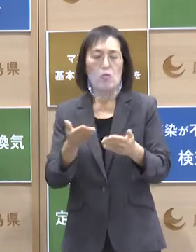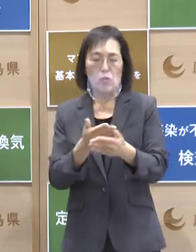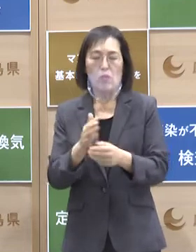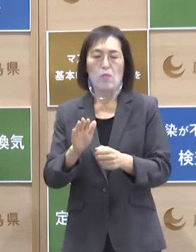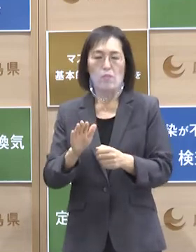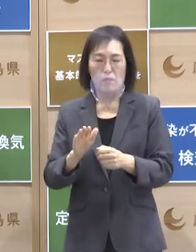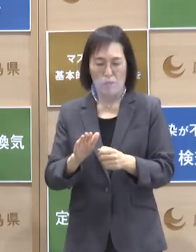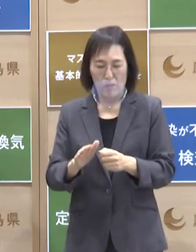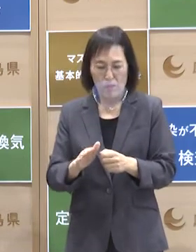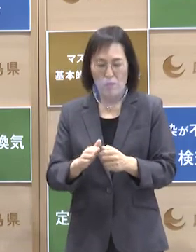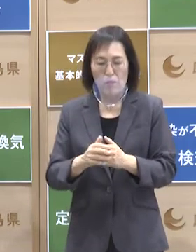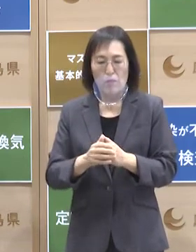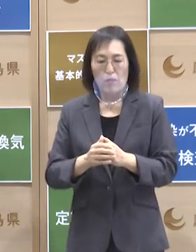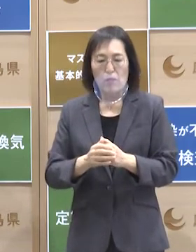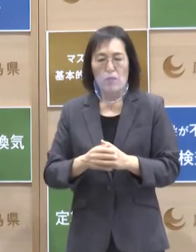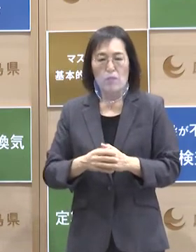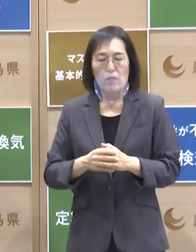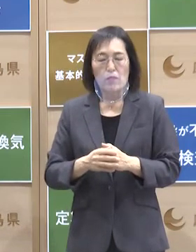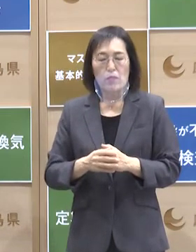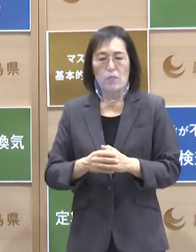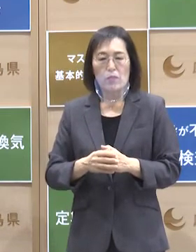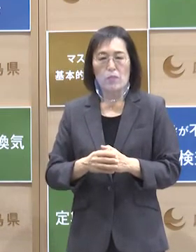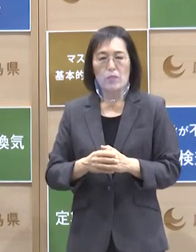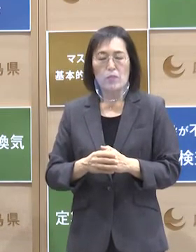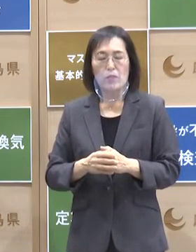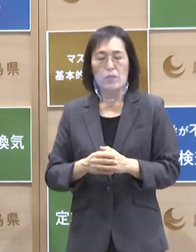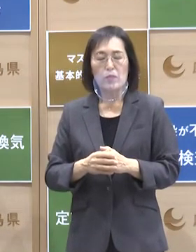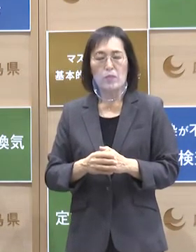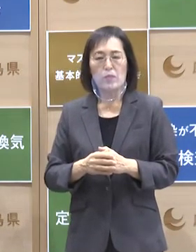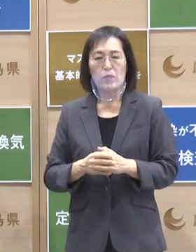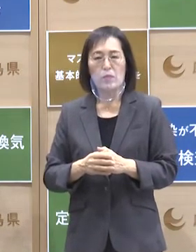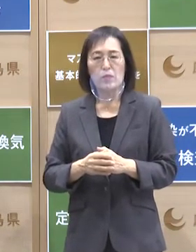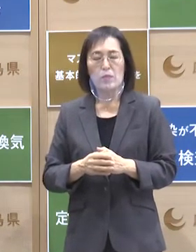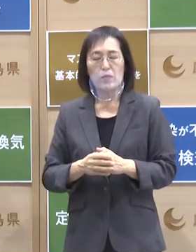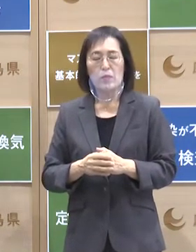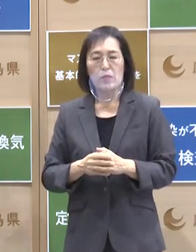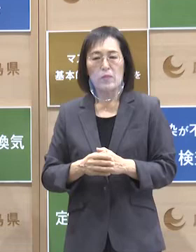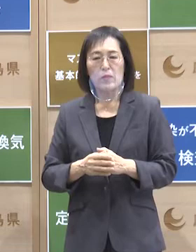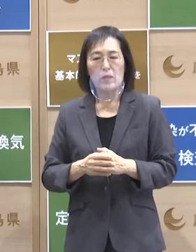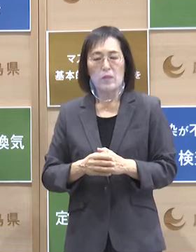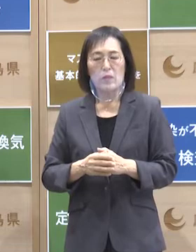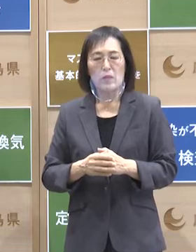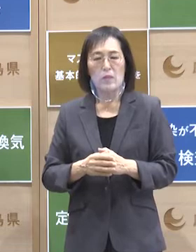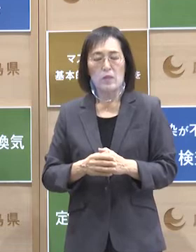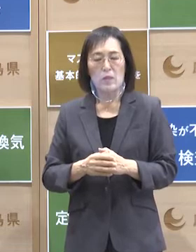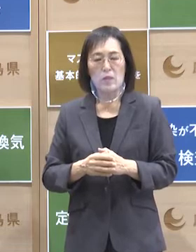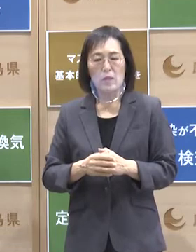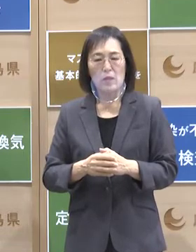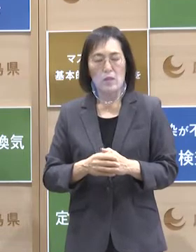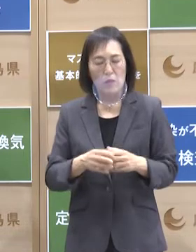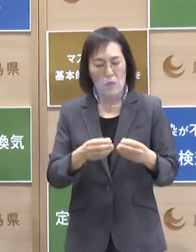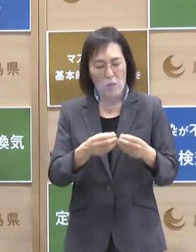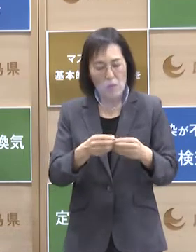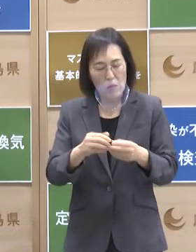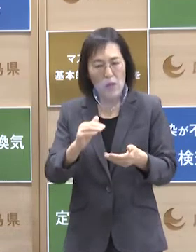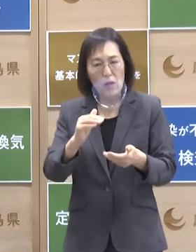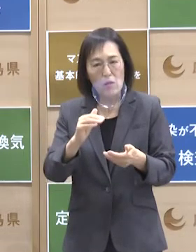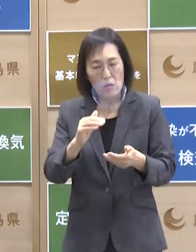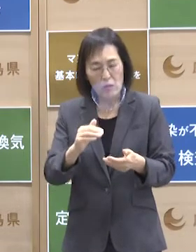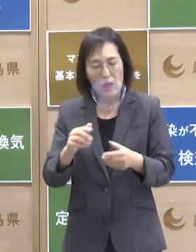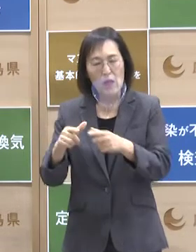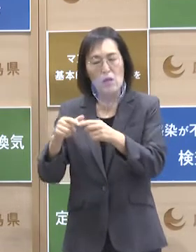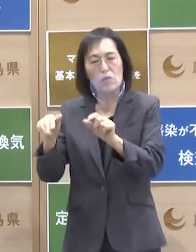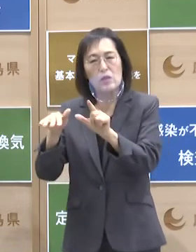ということだと思いますけれども、そういったことでですね、非常にこう細かいところから、大きなところで